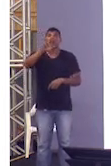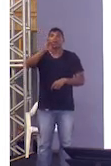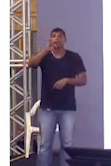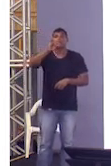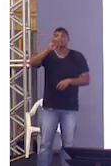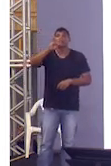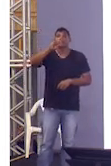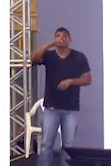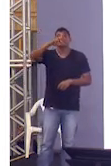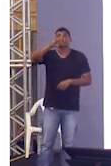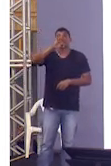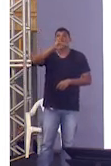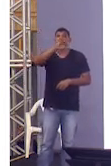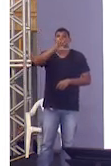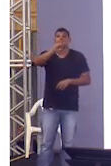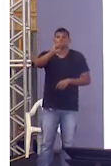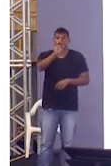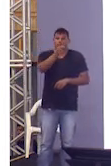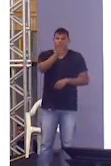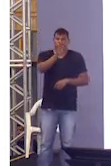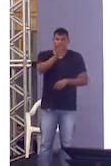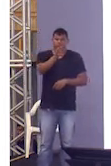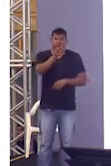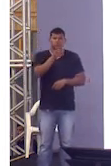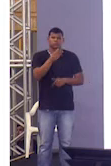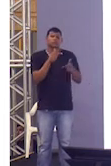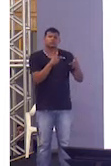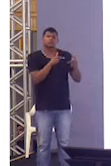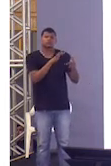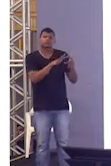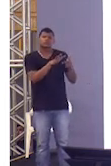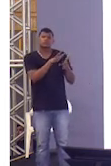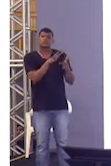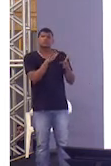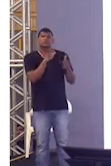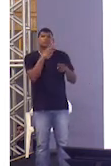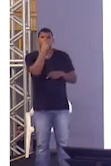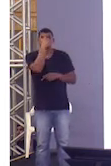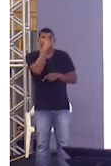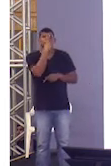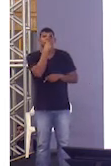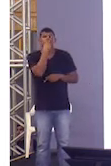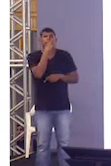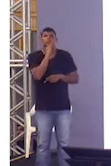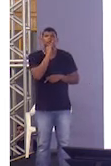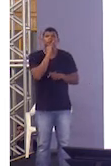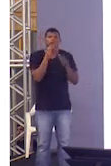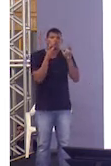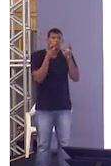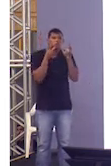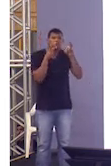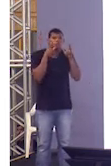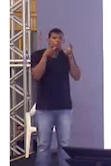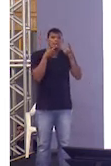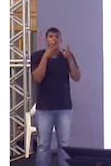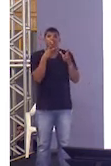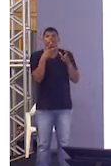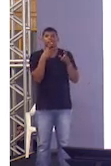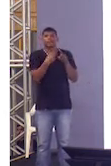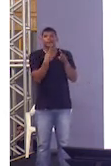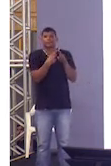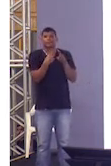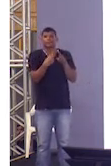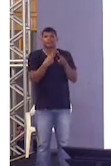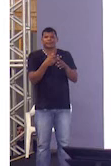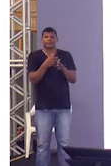de problema, tá, ó, gente? Eu chamo esse problema de operação caranguejo, tá? Porque o caranguejo,